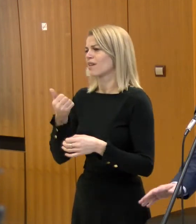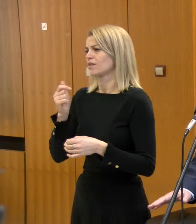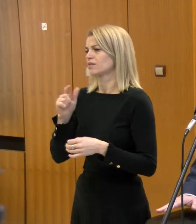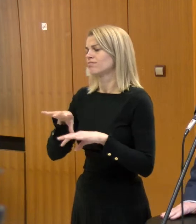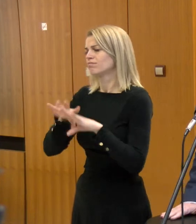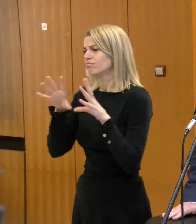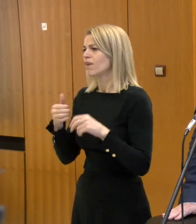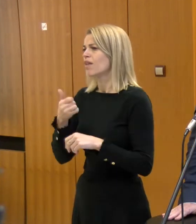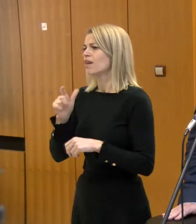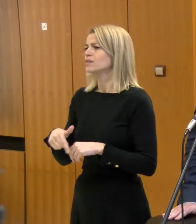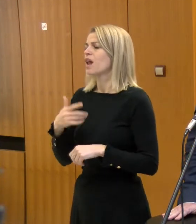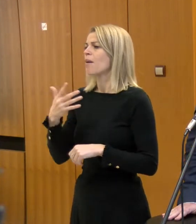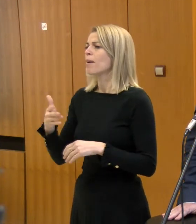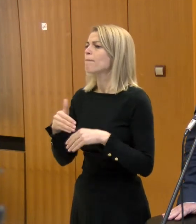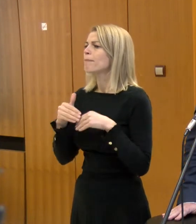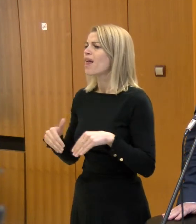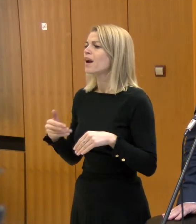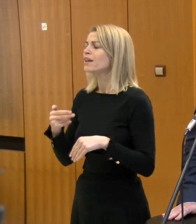Na to sa pýtajte predkladateľa.